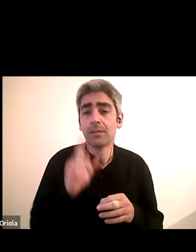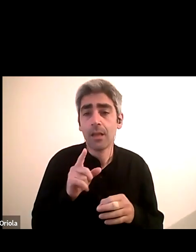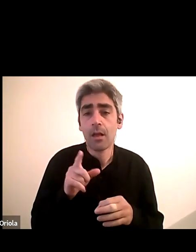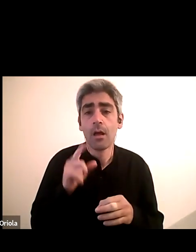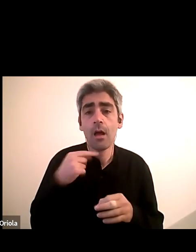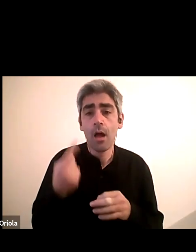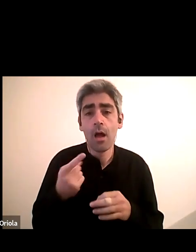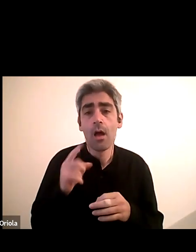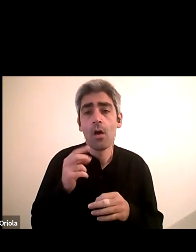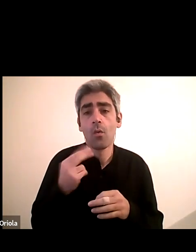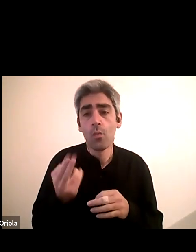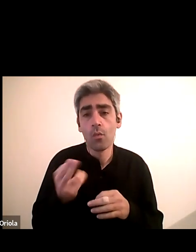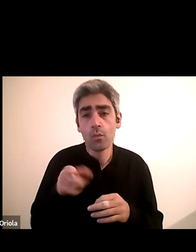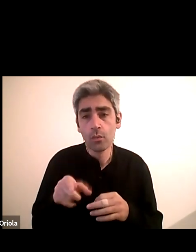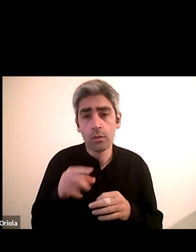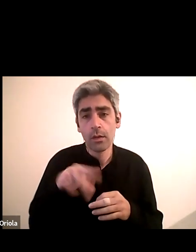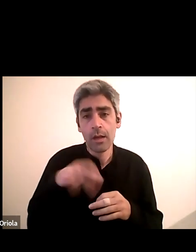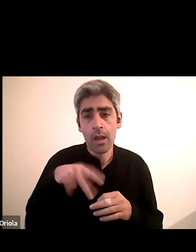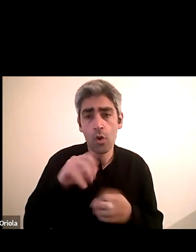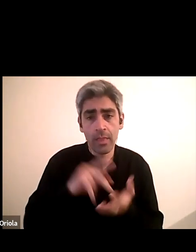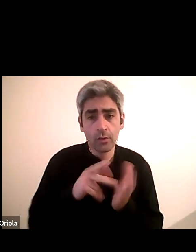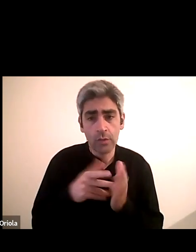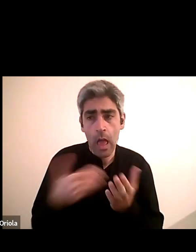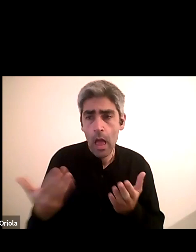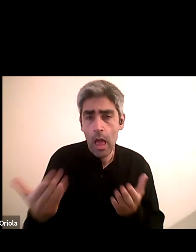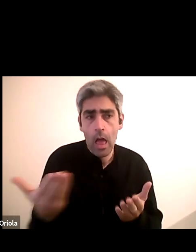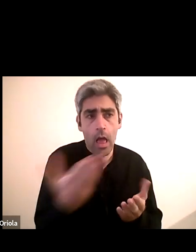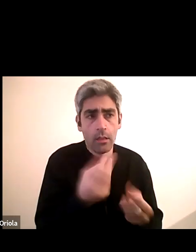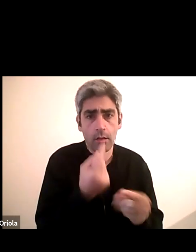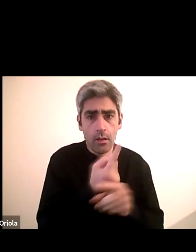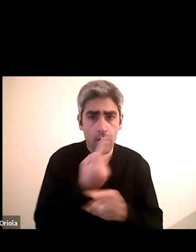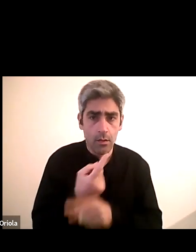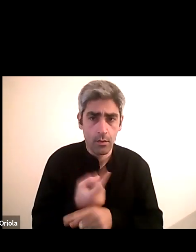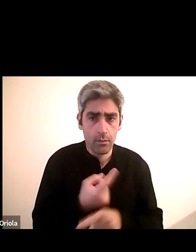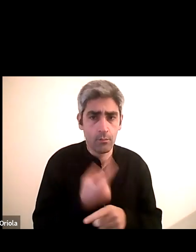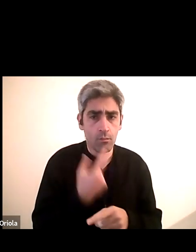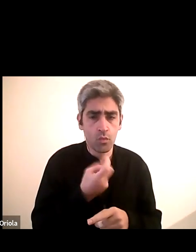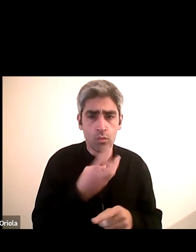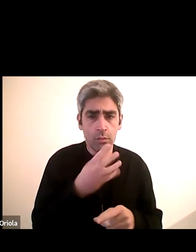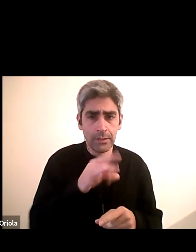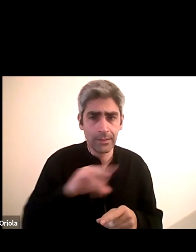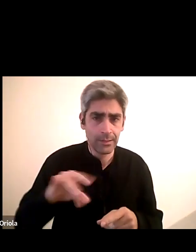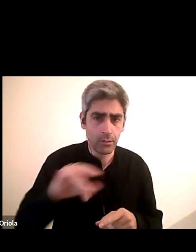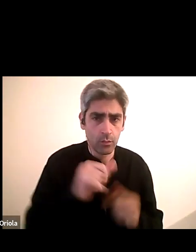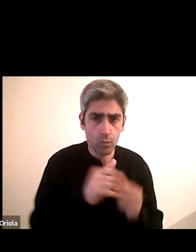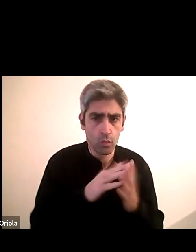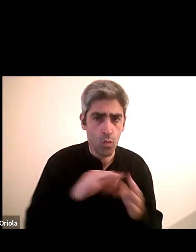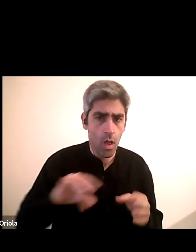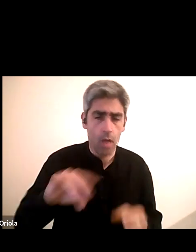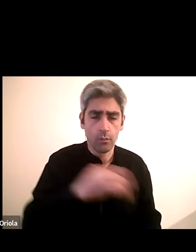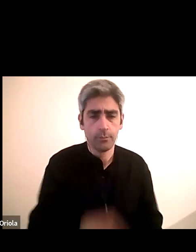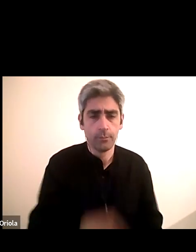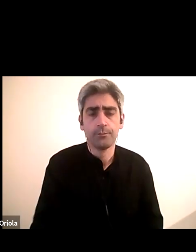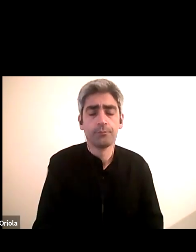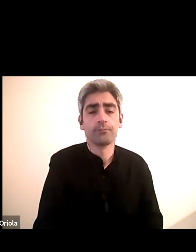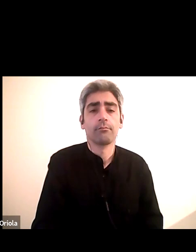há o recurso, as nanotecnologias estão em muitos sítios, estão em todo lado. E, portanto,